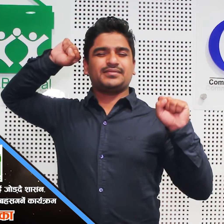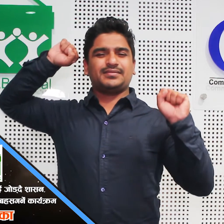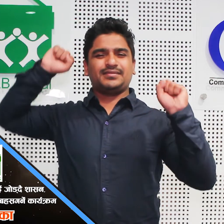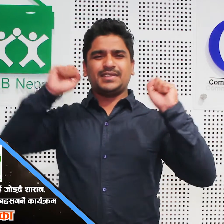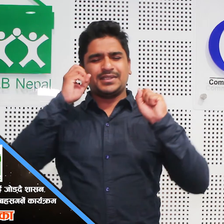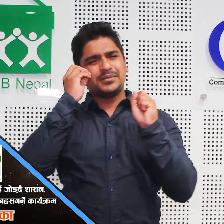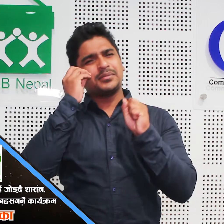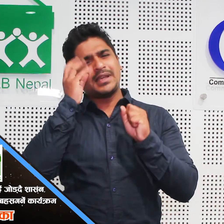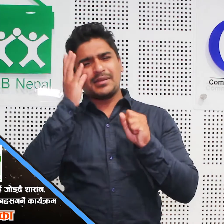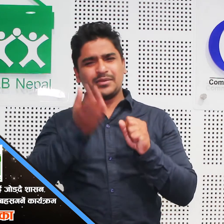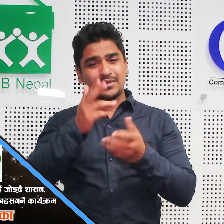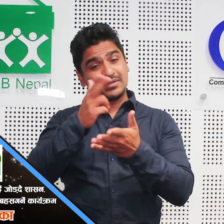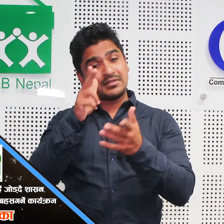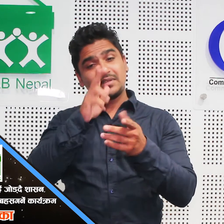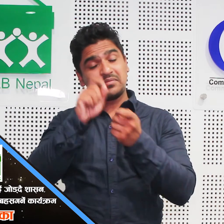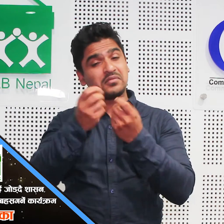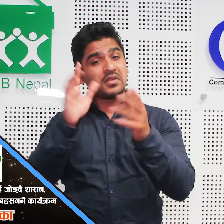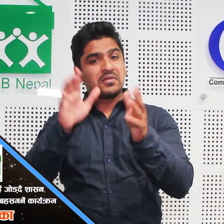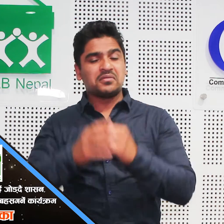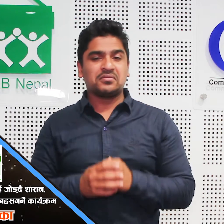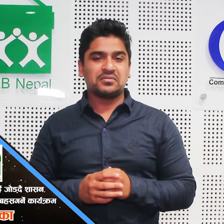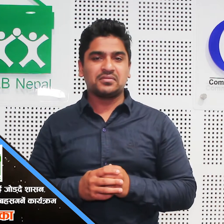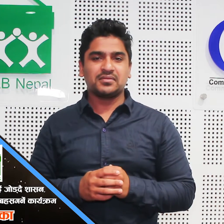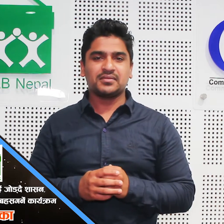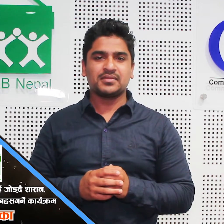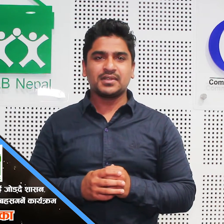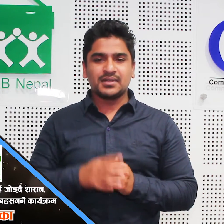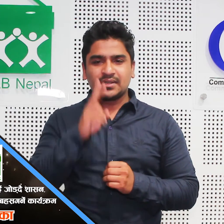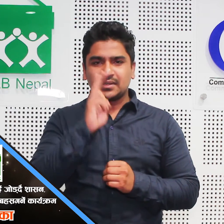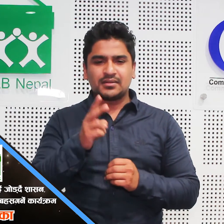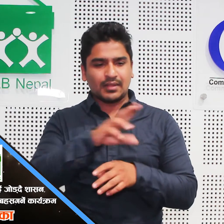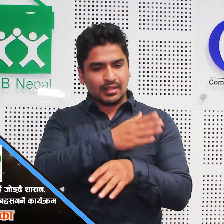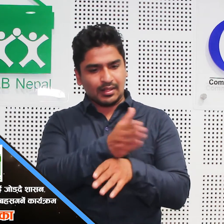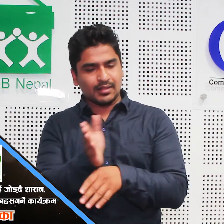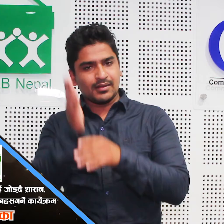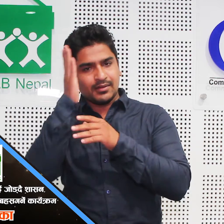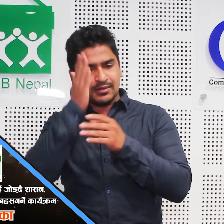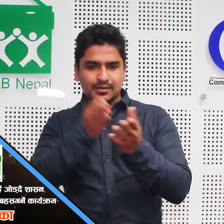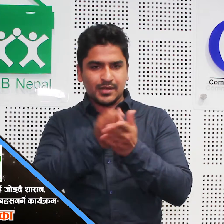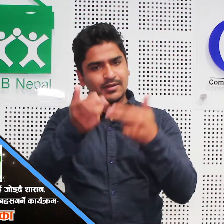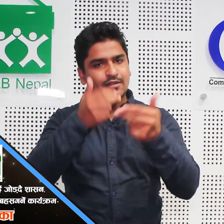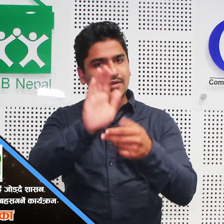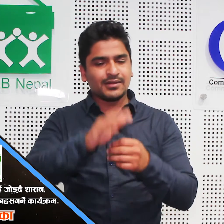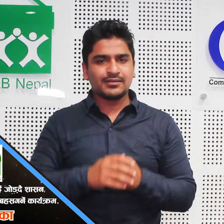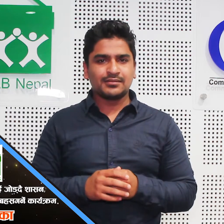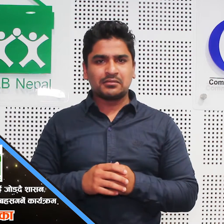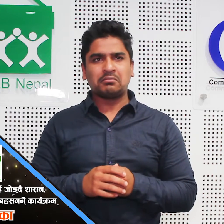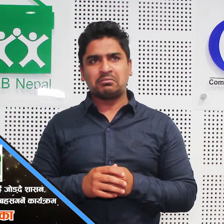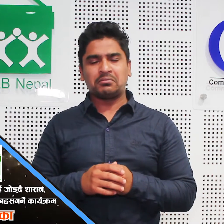बिहान बिहानै उठेर चिया पनि बनाउनु भइसकेको. तिमी जस्तो अबेरसम्म सुतेर व्यवहार चल्छ त? एक दिन के ढिलासम्म